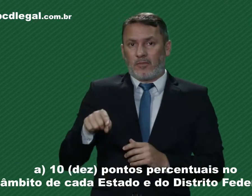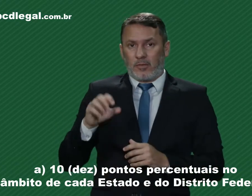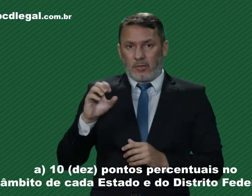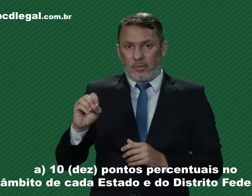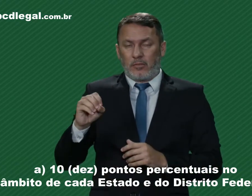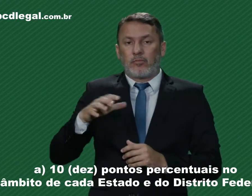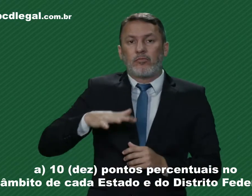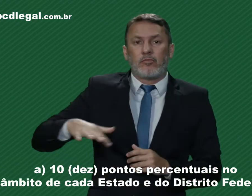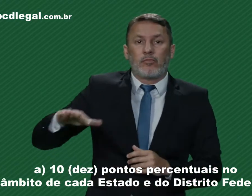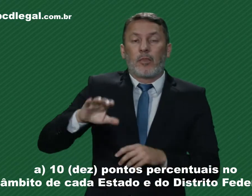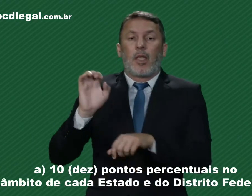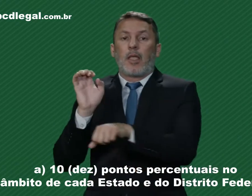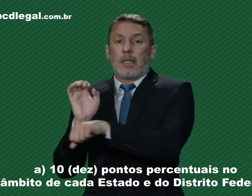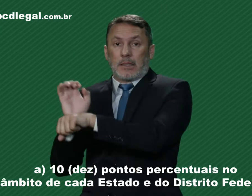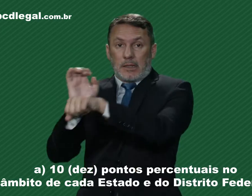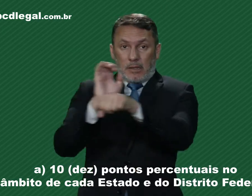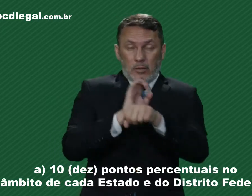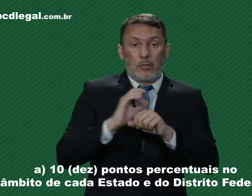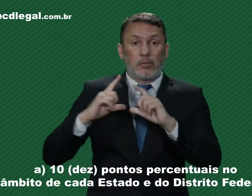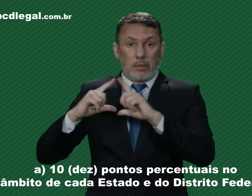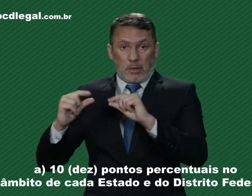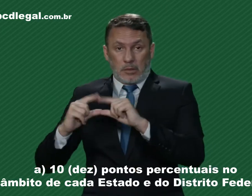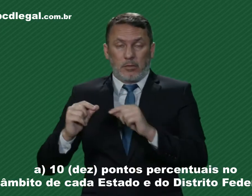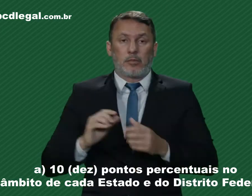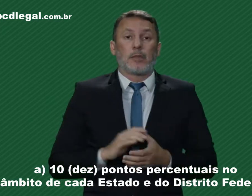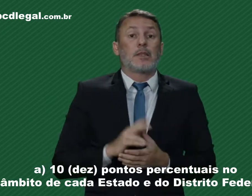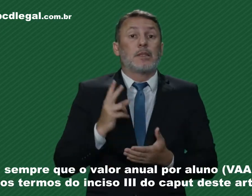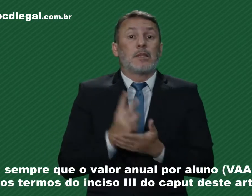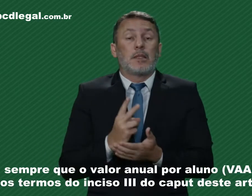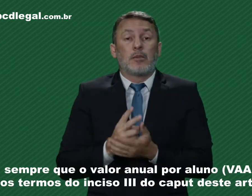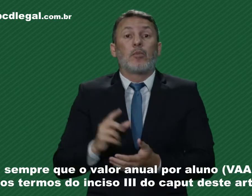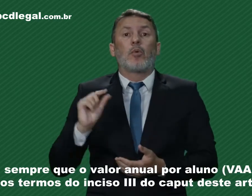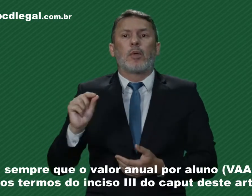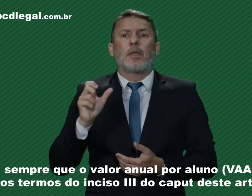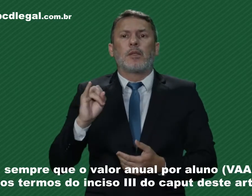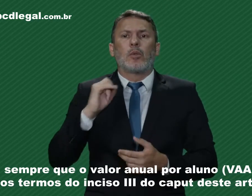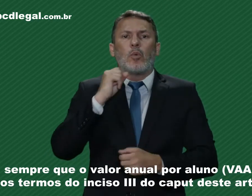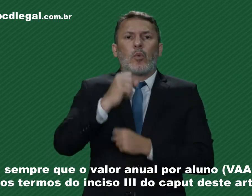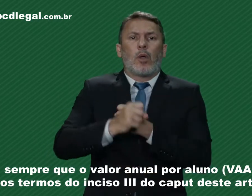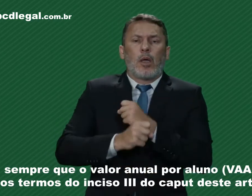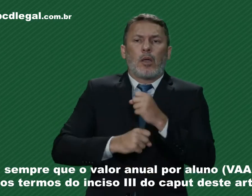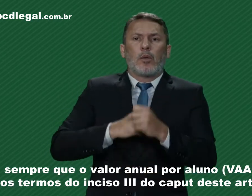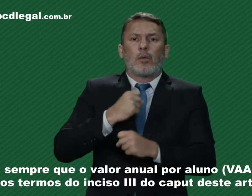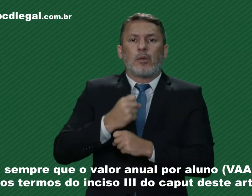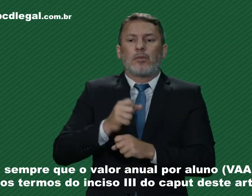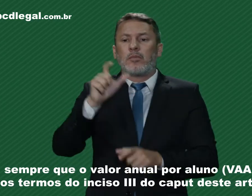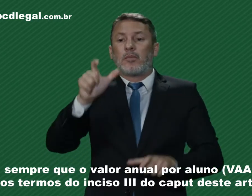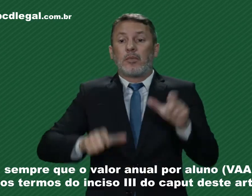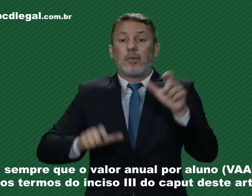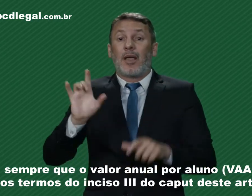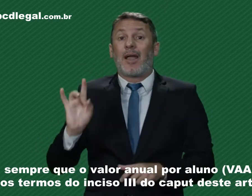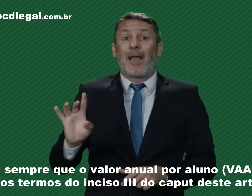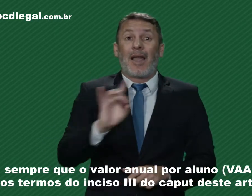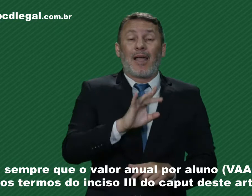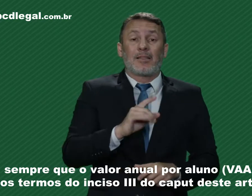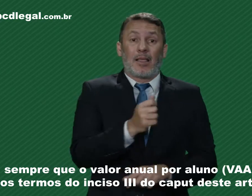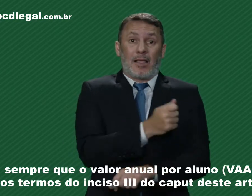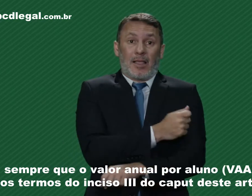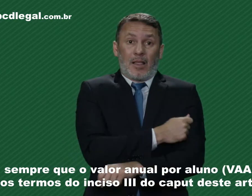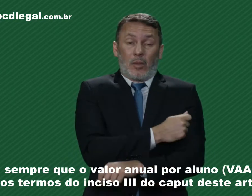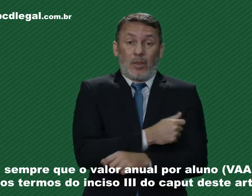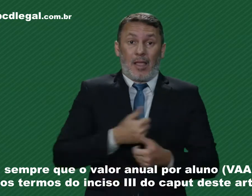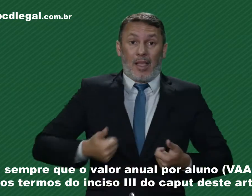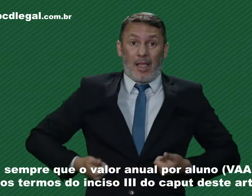pontos percentuais no âmbito de cada estado e do Distrito Federal, sempre que o valor anual por aluno,